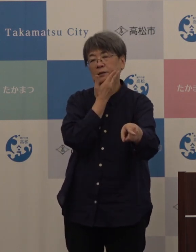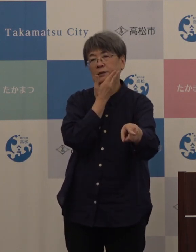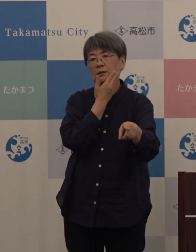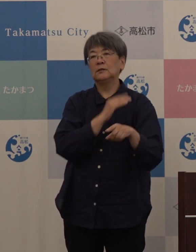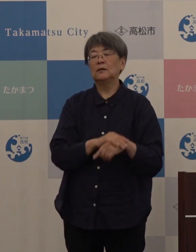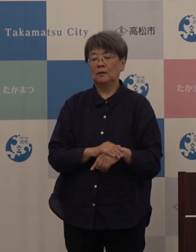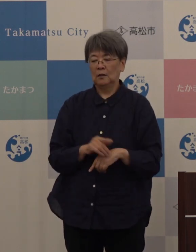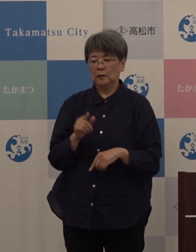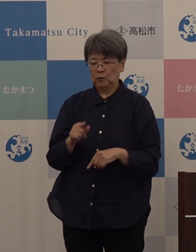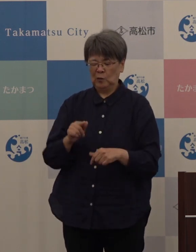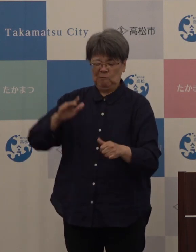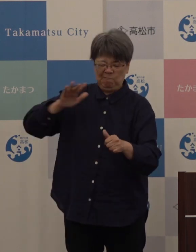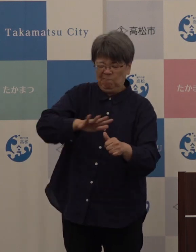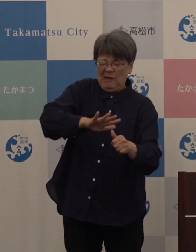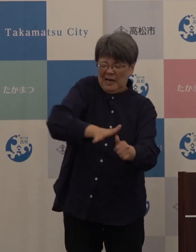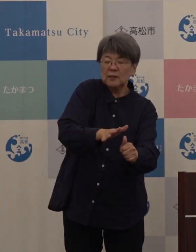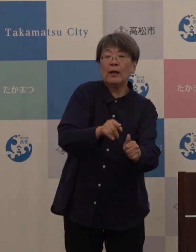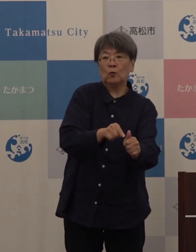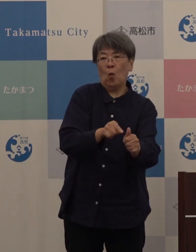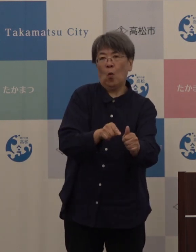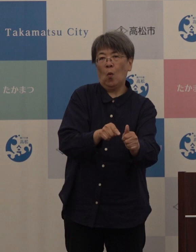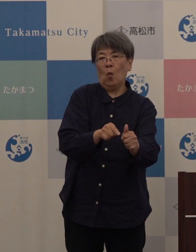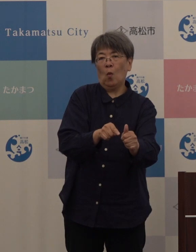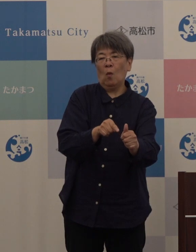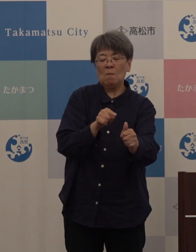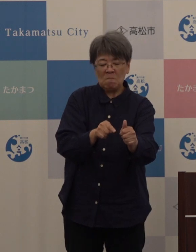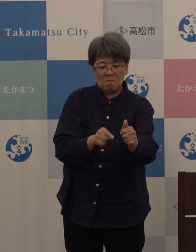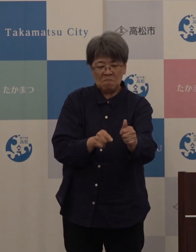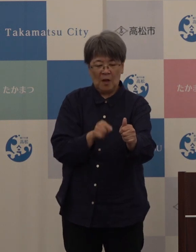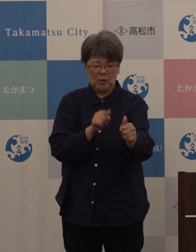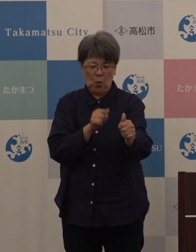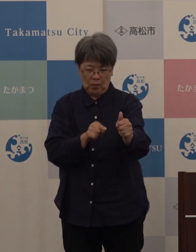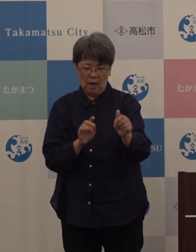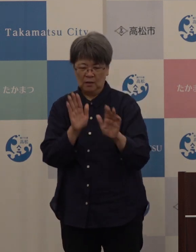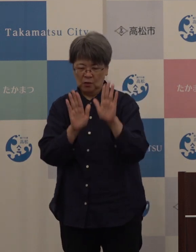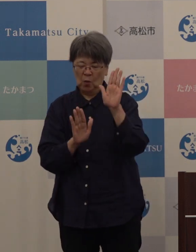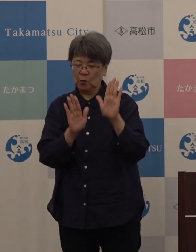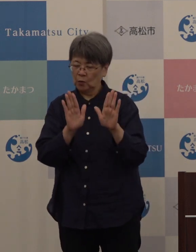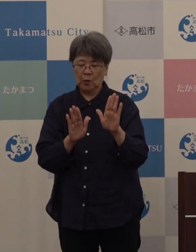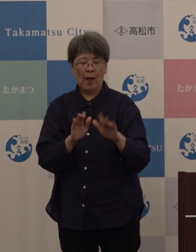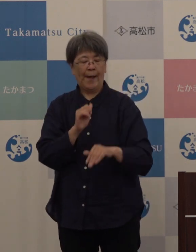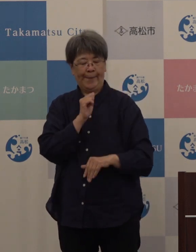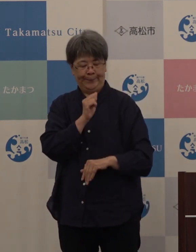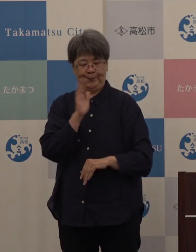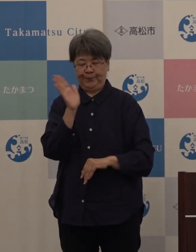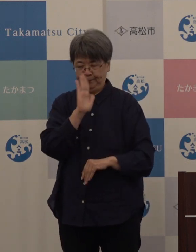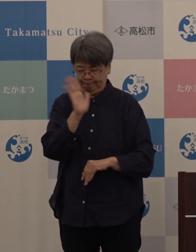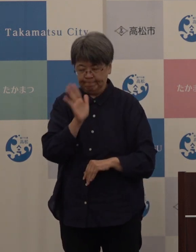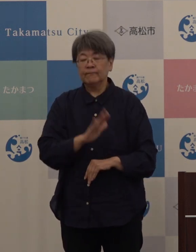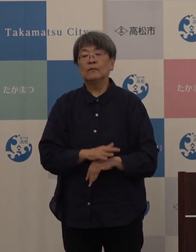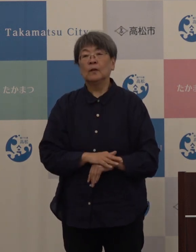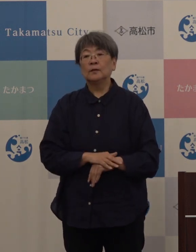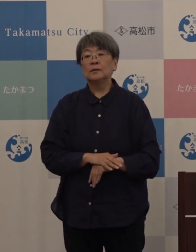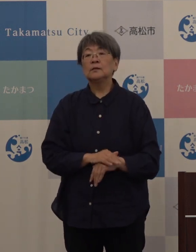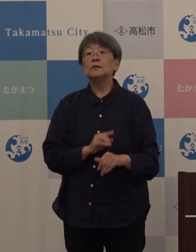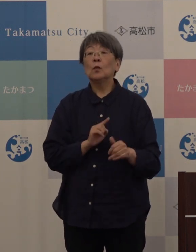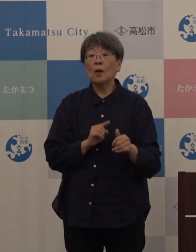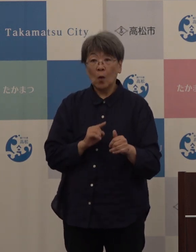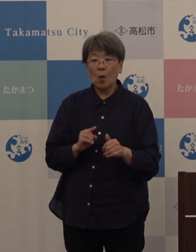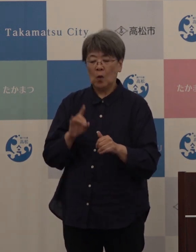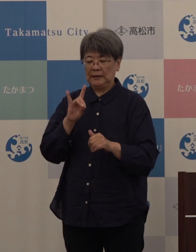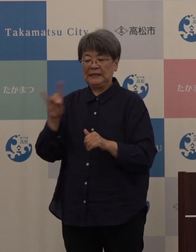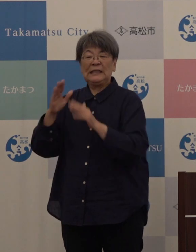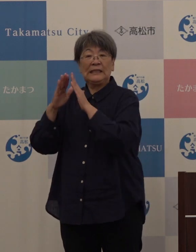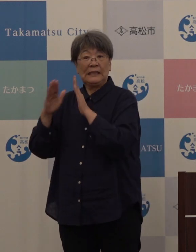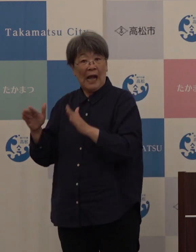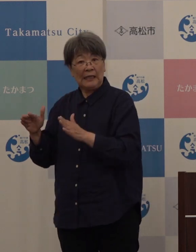そういうハラスメントが起こるような状況というのは好ましくないということで、 まあ、その辺を議会側として、